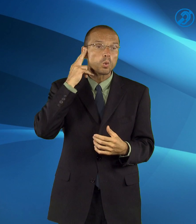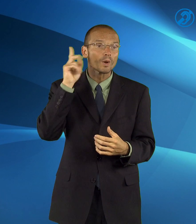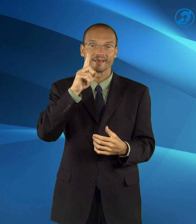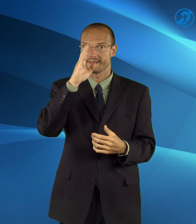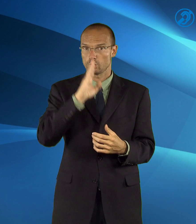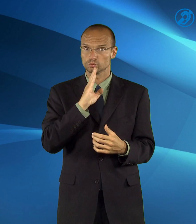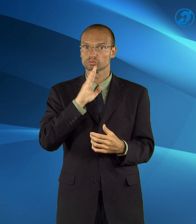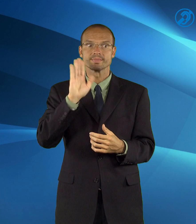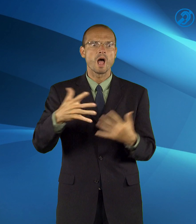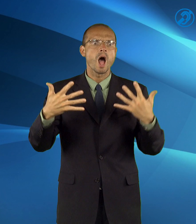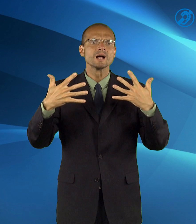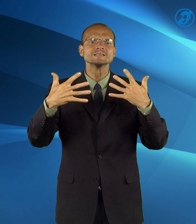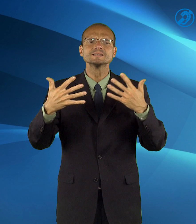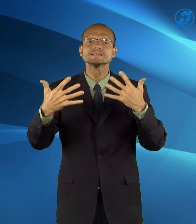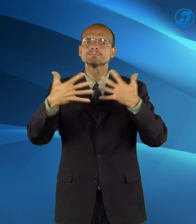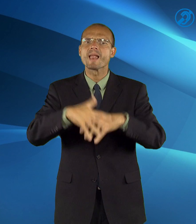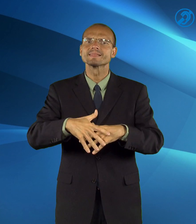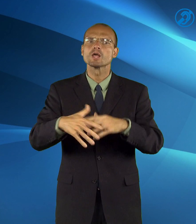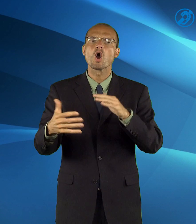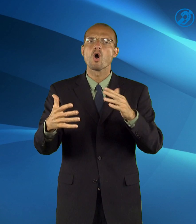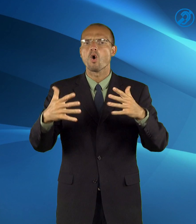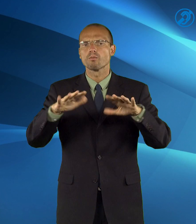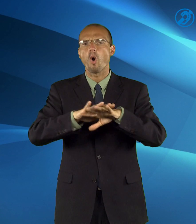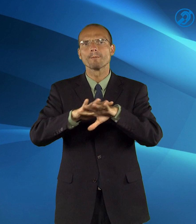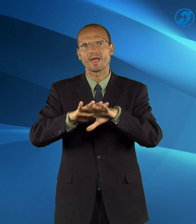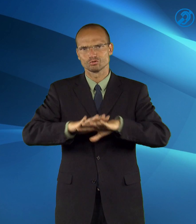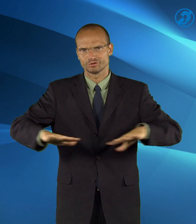Gluhi in naglušni na spletnih omrežjih.